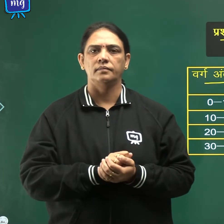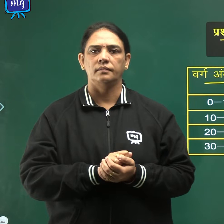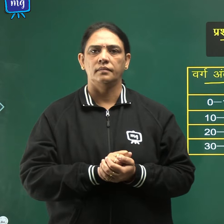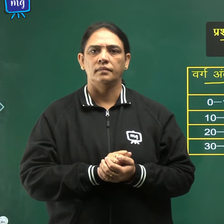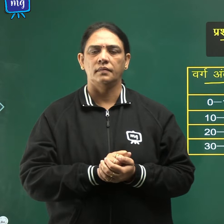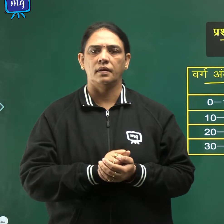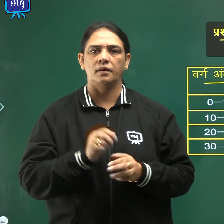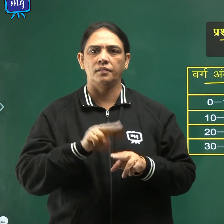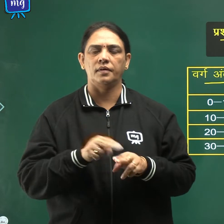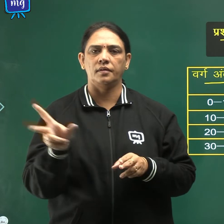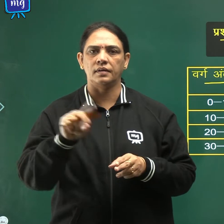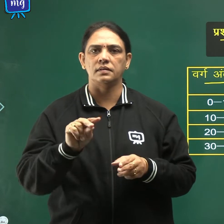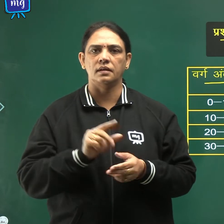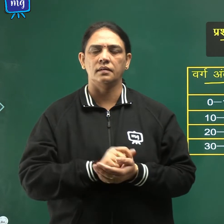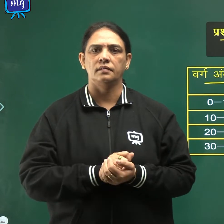बारंबारता